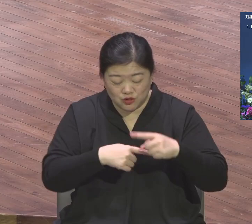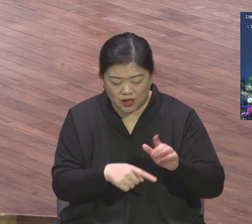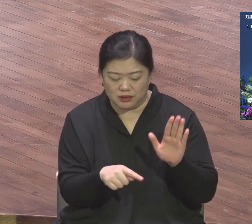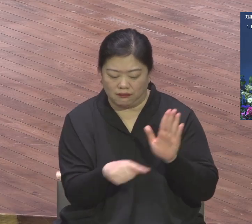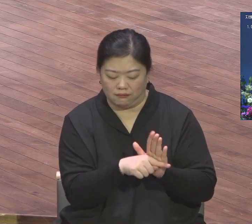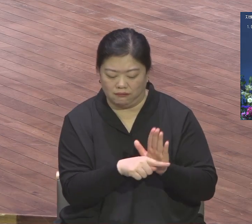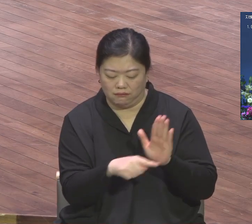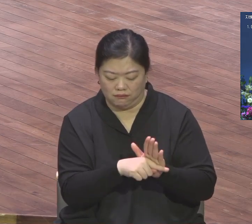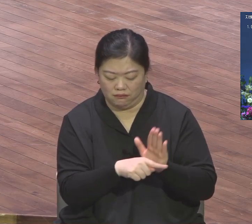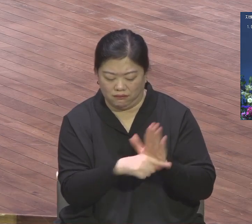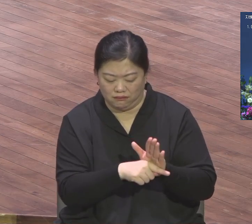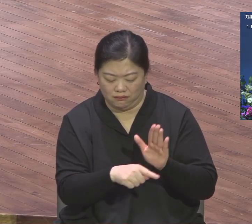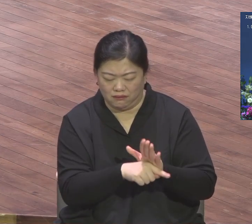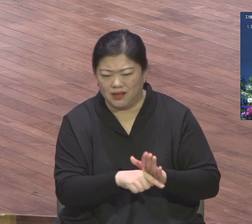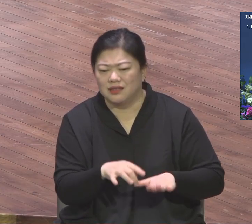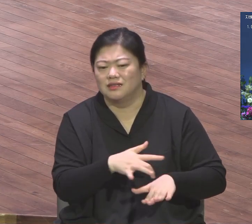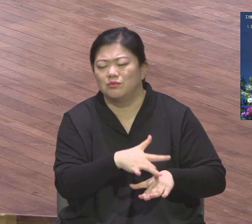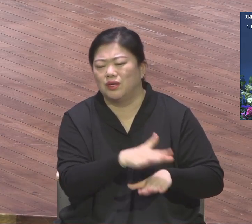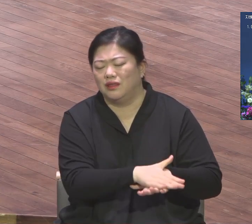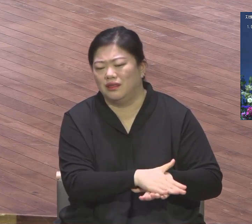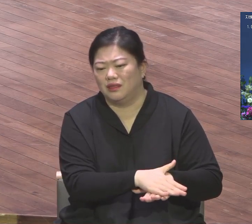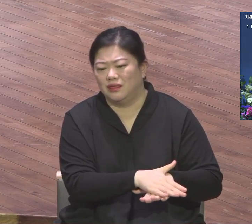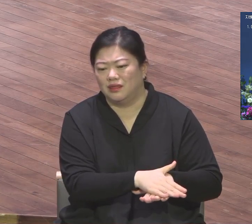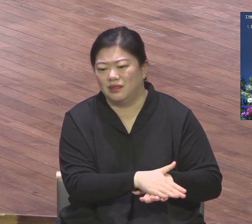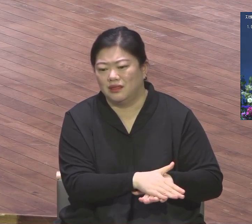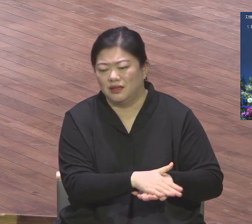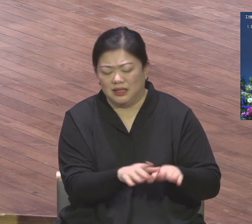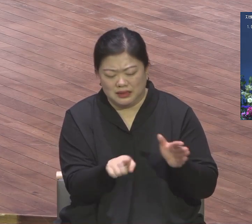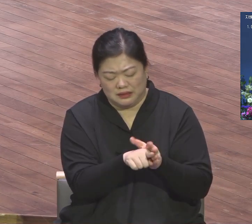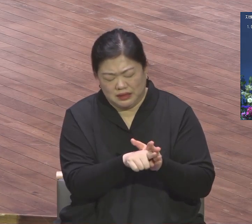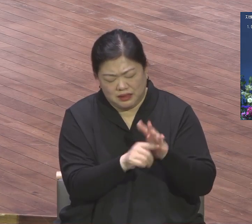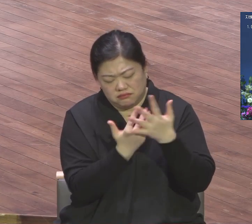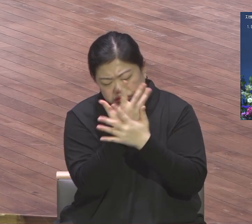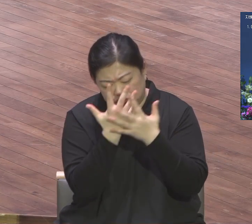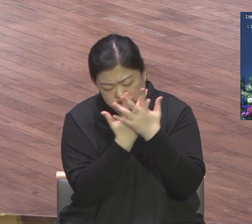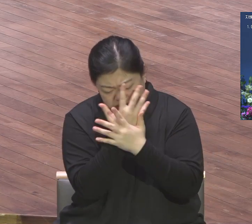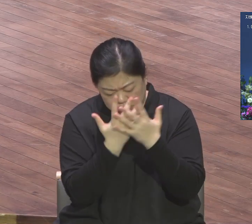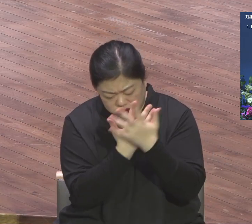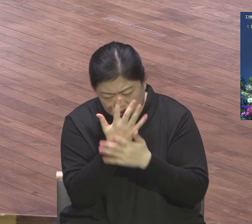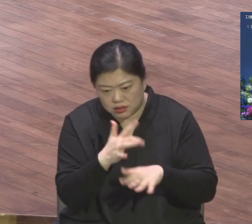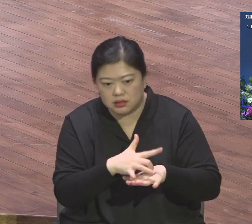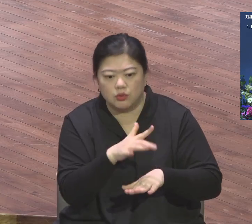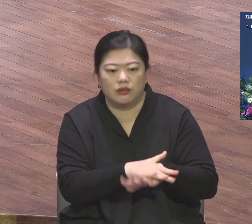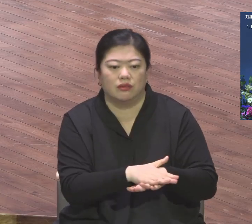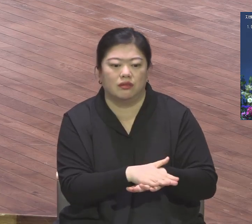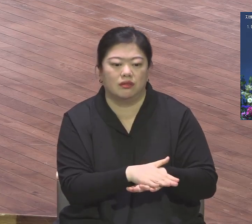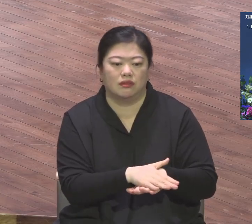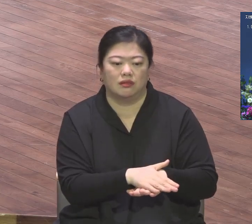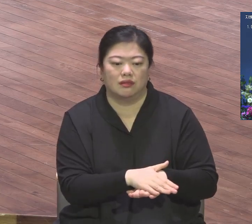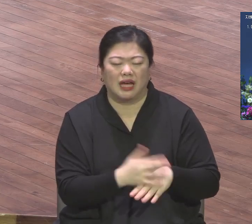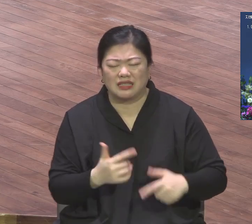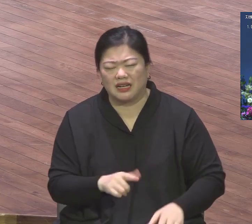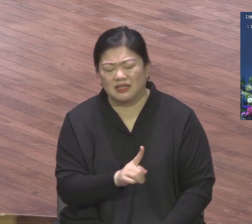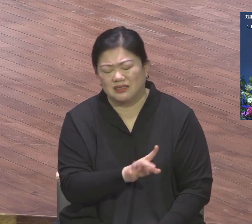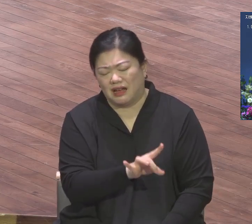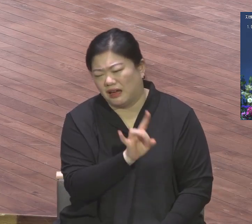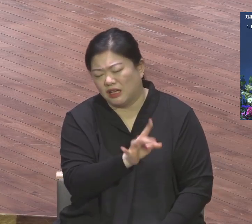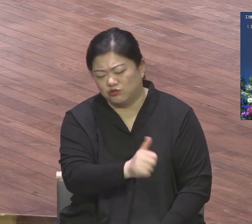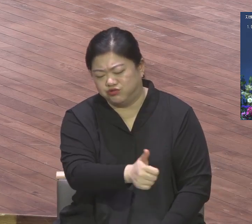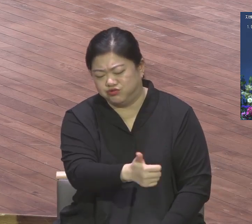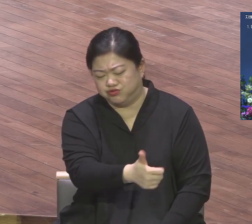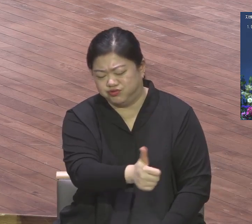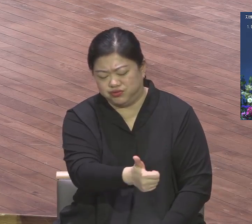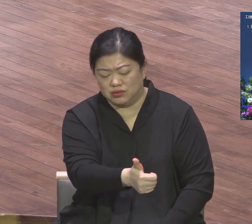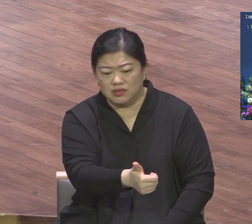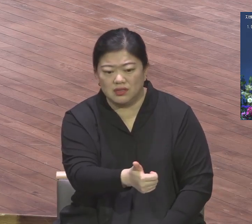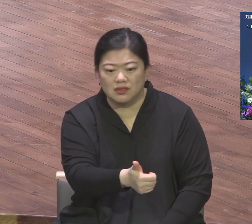불신앙만 익숙해 있는 체질. 불신앙으로 익숙해 있어. 부정적으로 익숙해 있어. 뭐든지 부정적으로